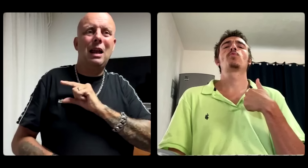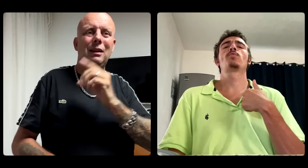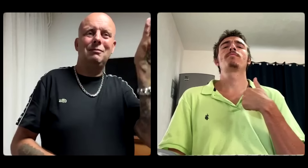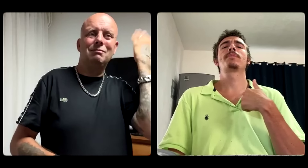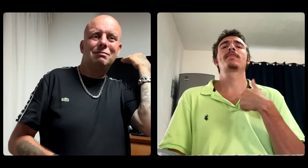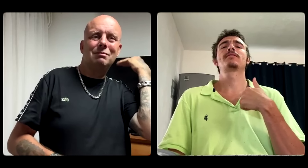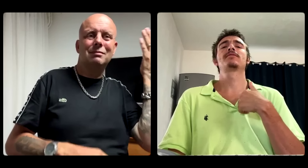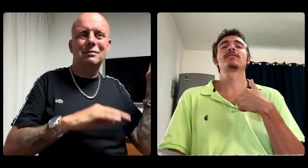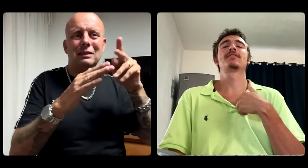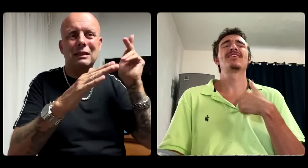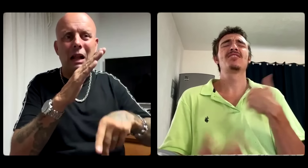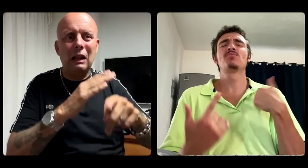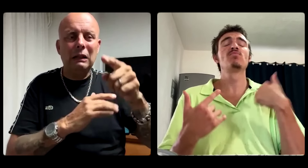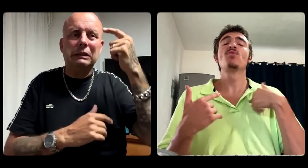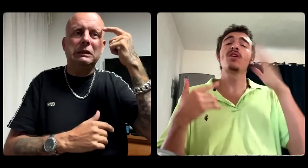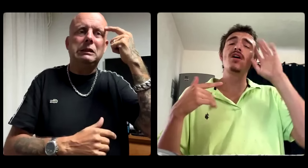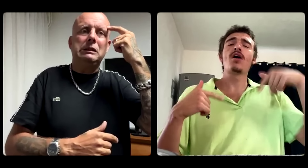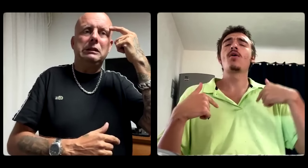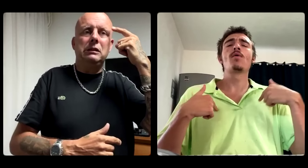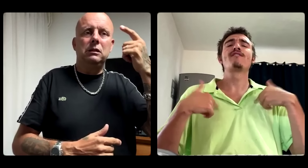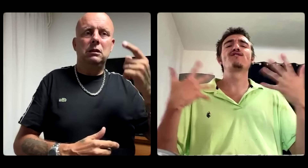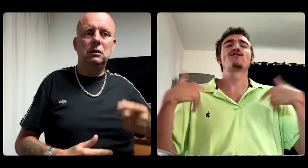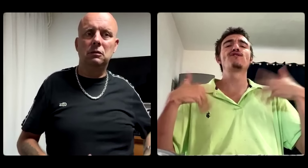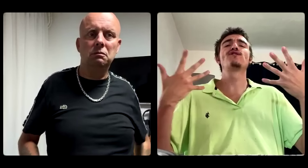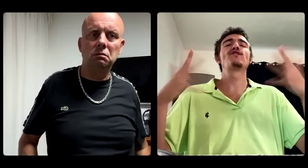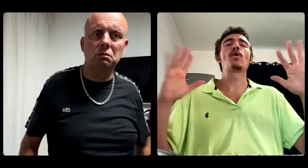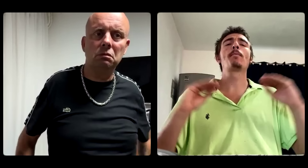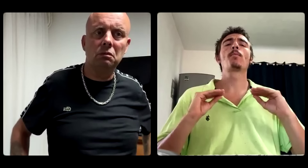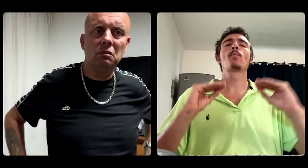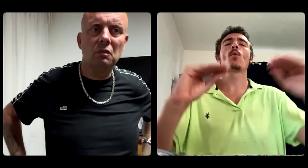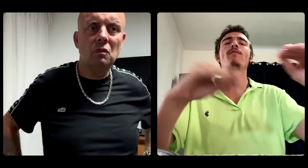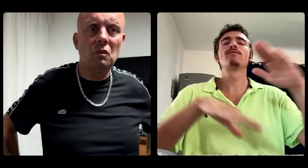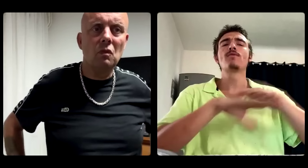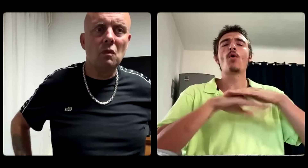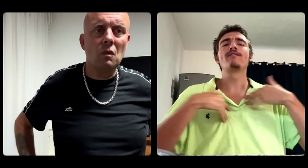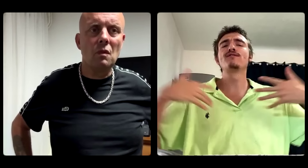Jawel, na een half jaartje gaat het een beetje wegvagen.